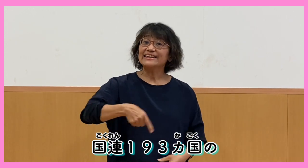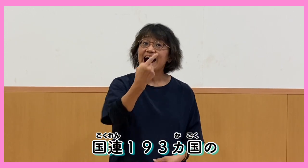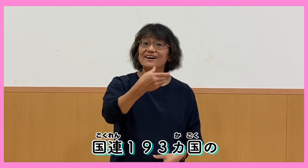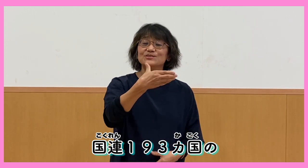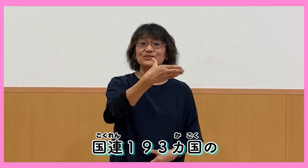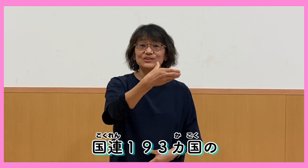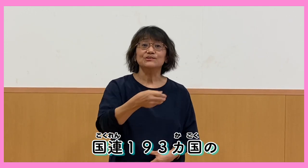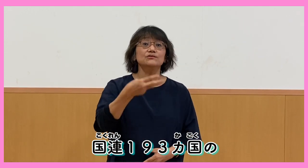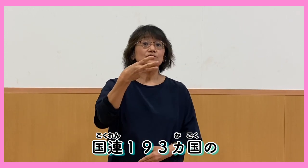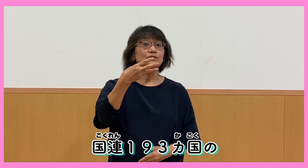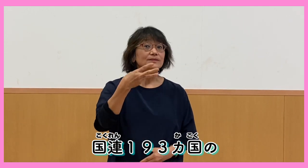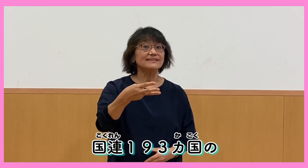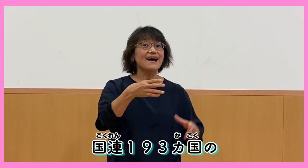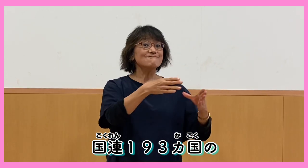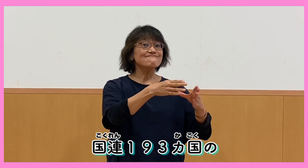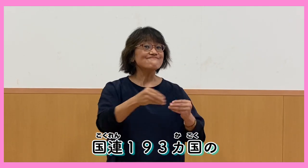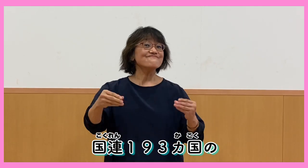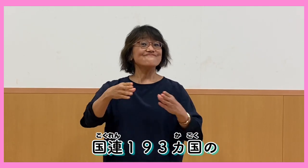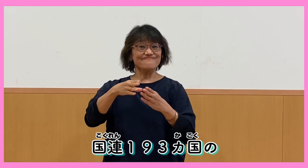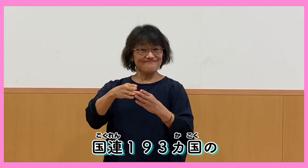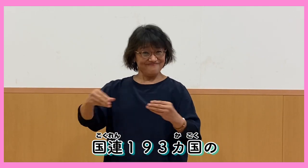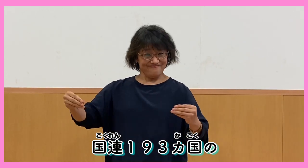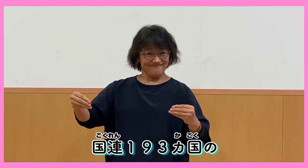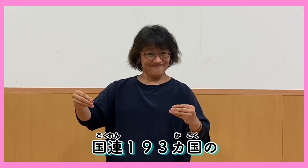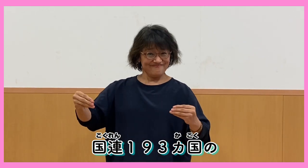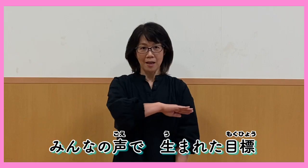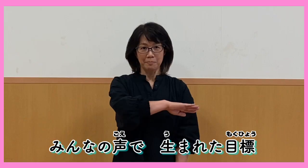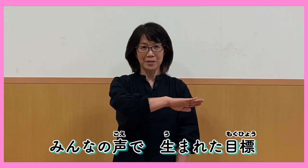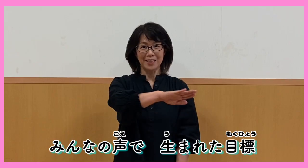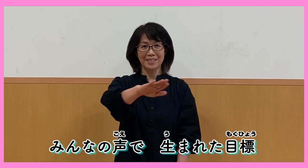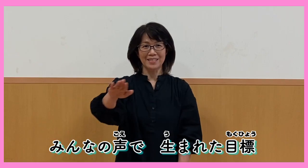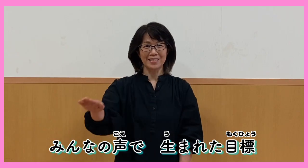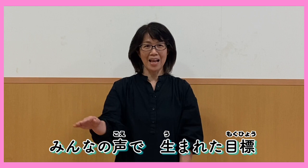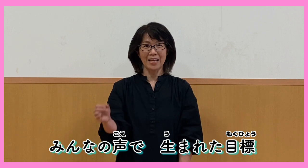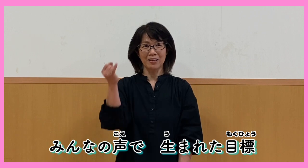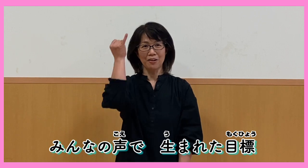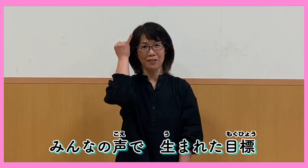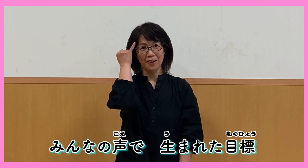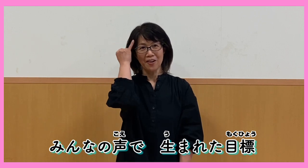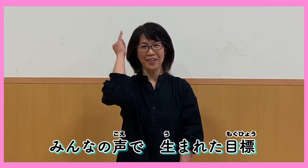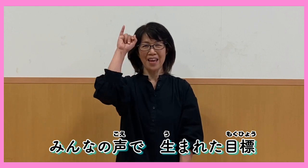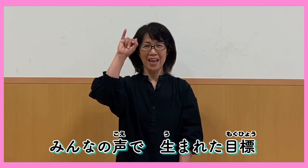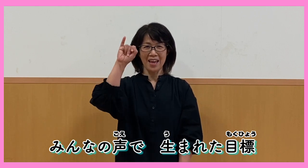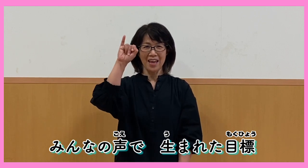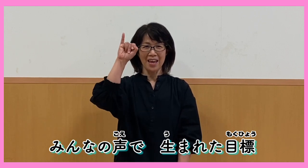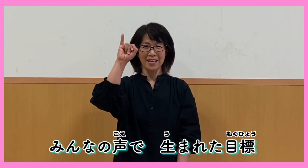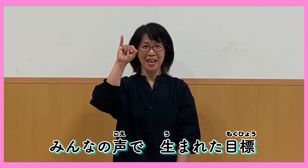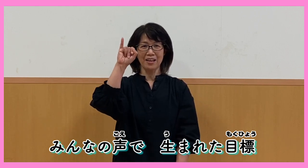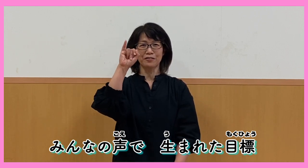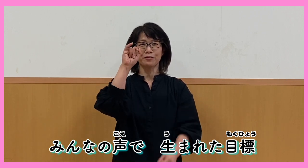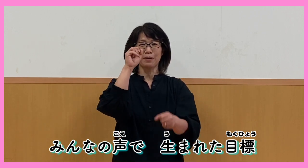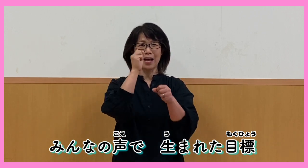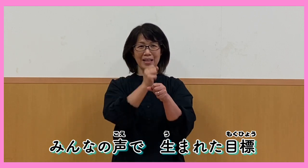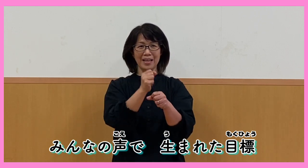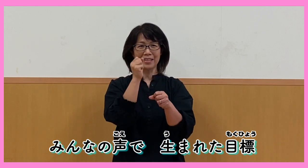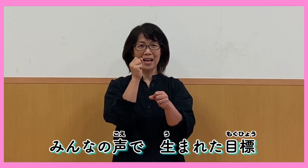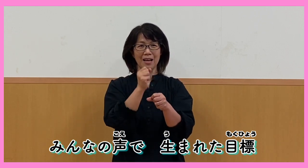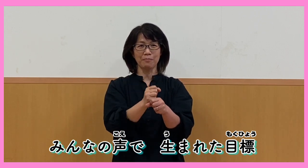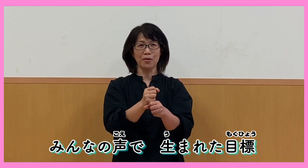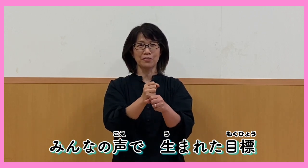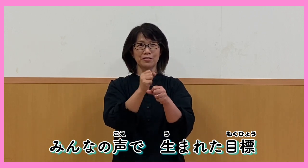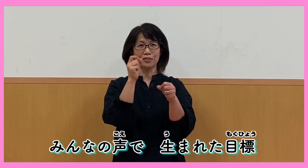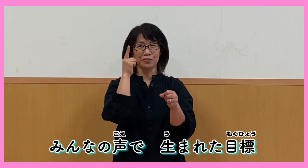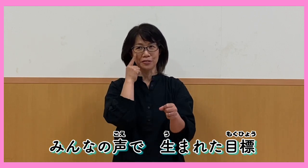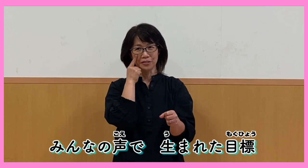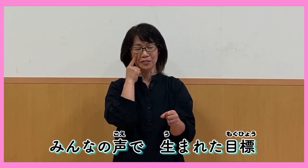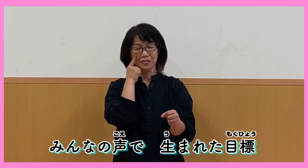連193カ国の みんなの声で生まれた